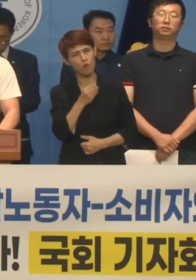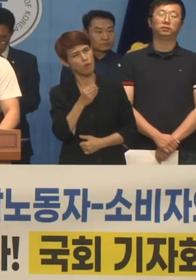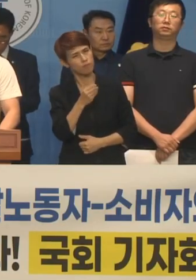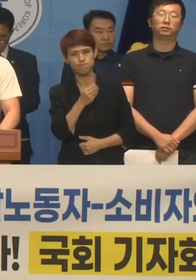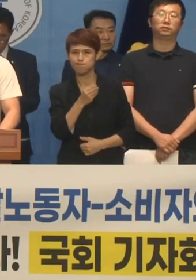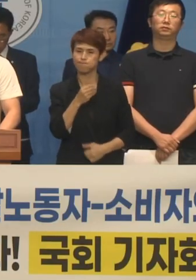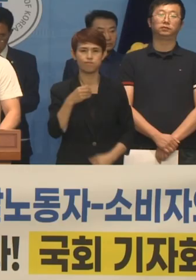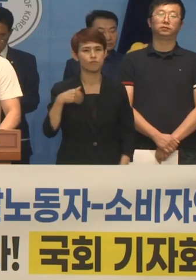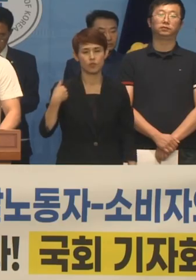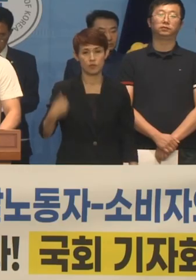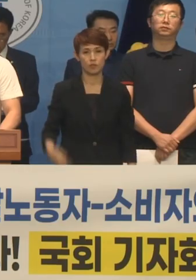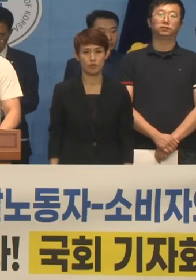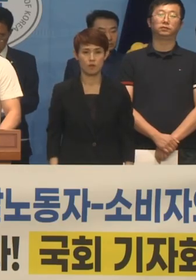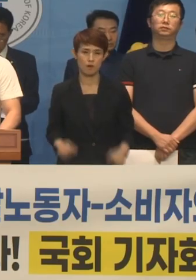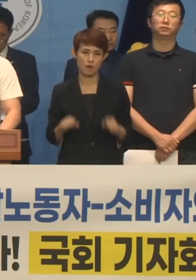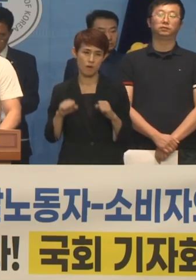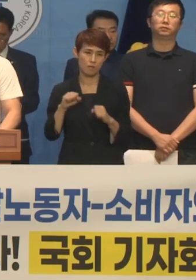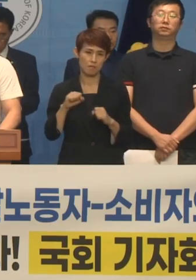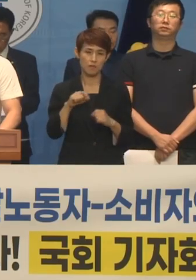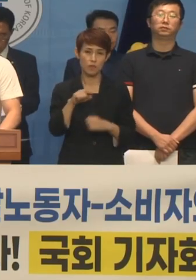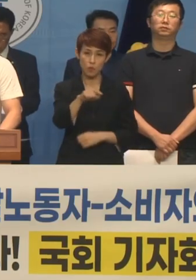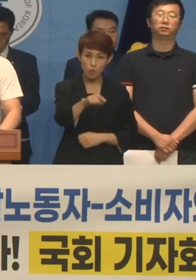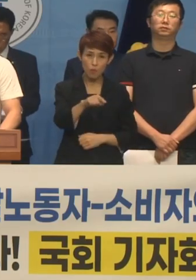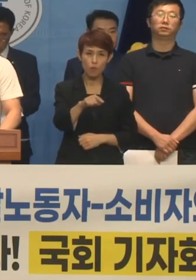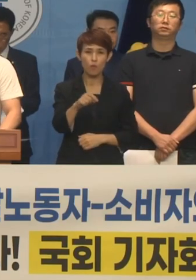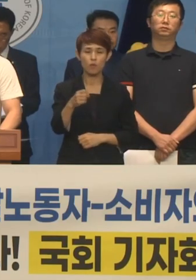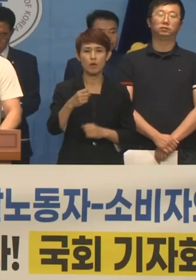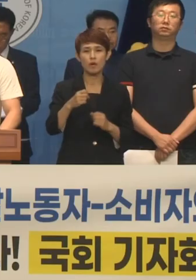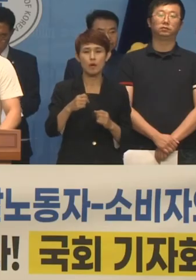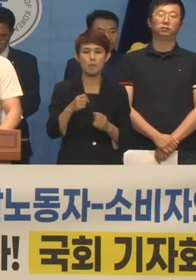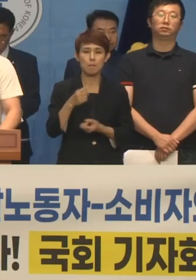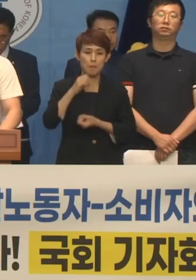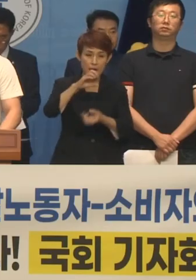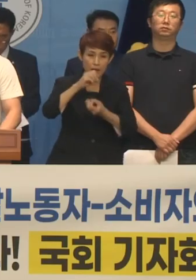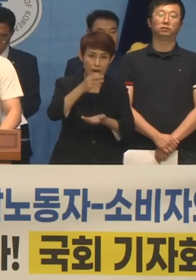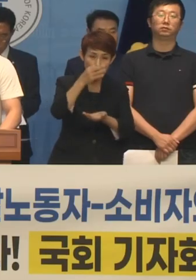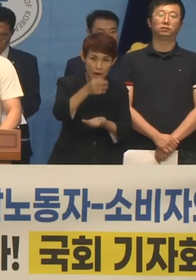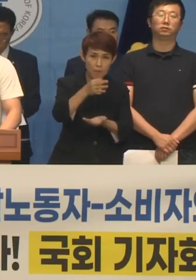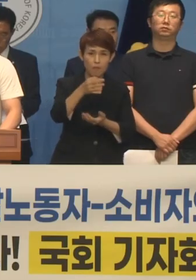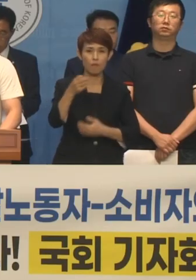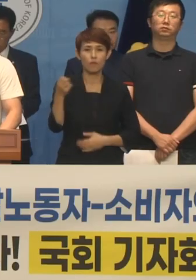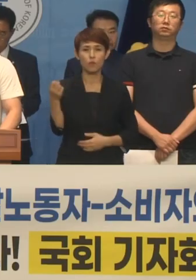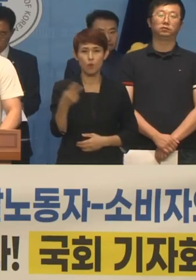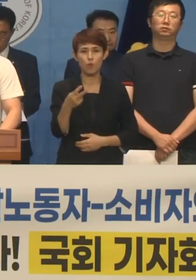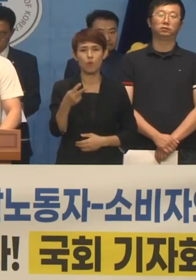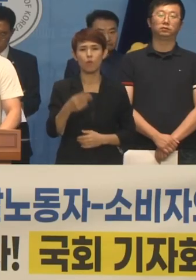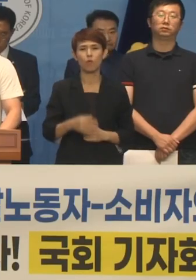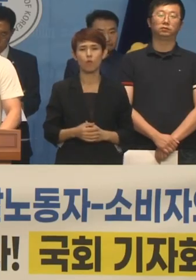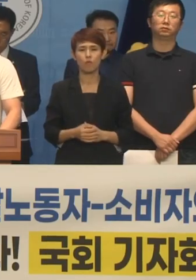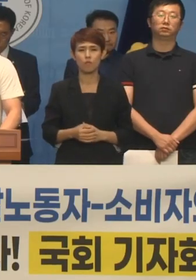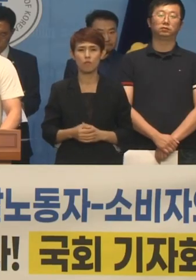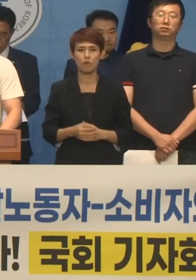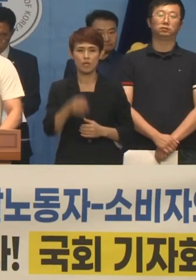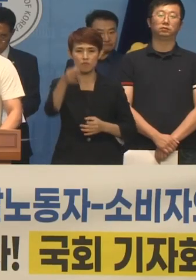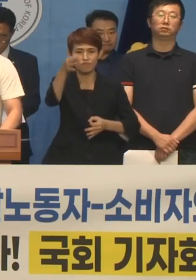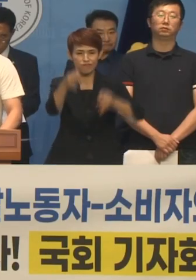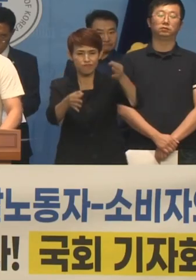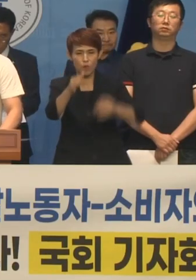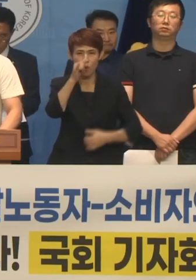모르겠습니다. 배달비에 경매를 붙이는 변동성 배달 단가, 미션 수행을 통한 금액 차등 지급